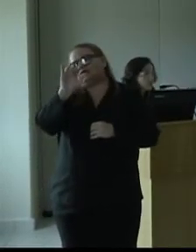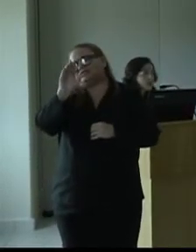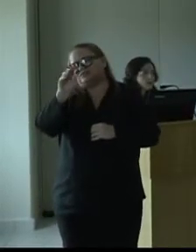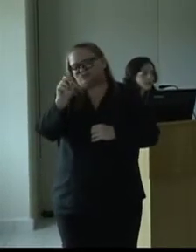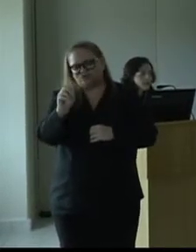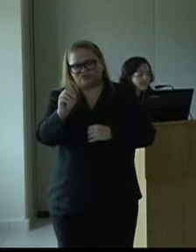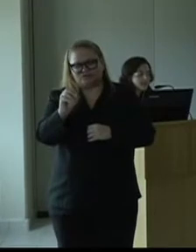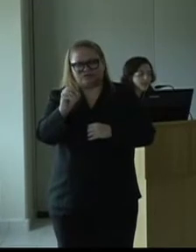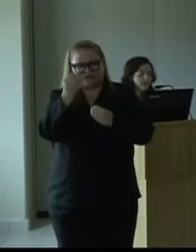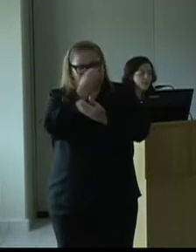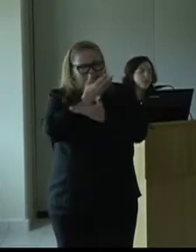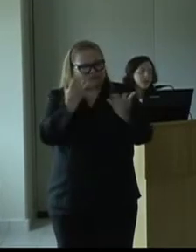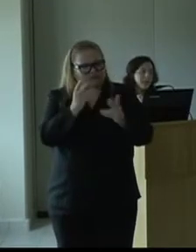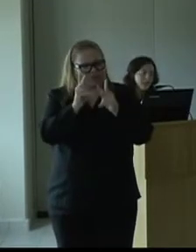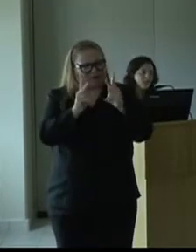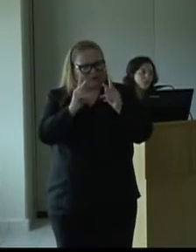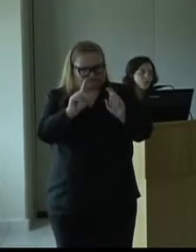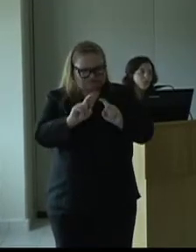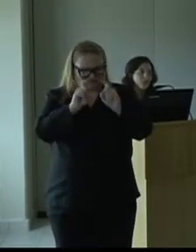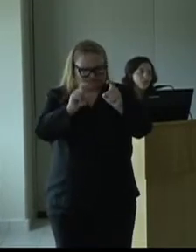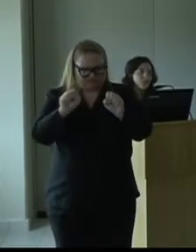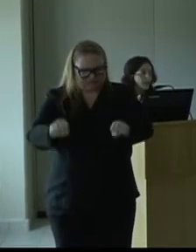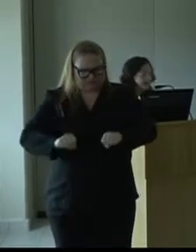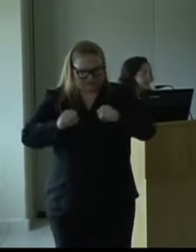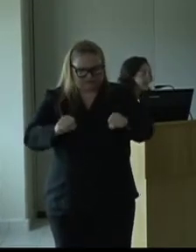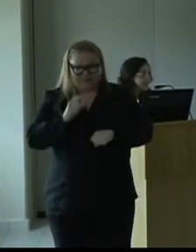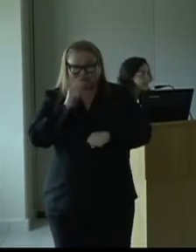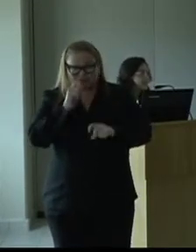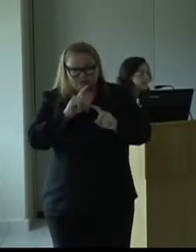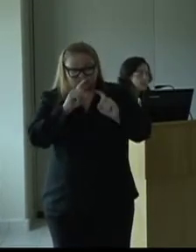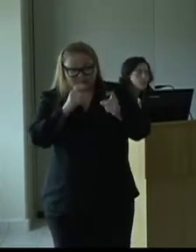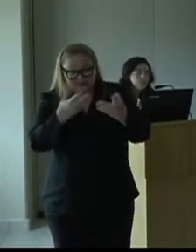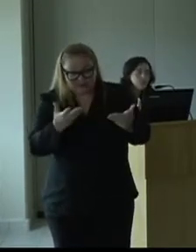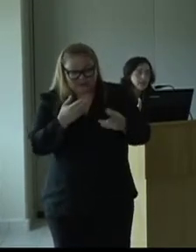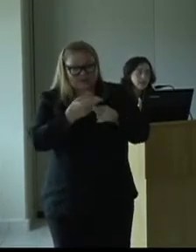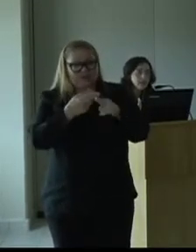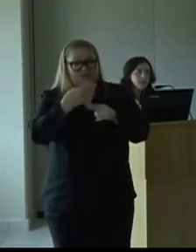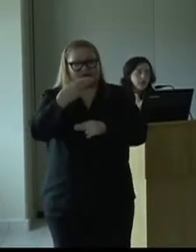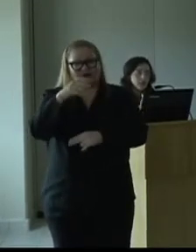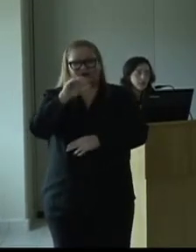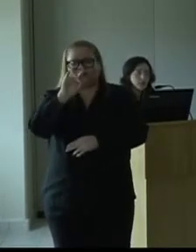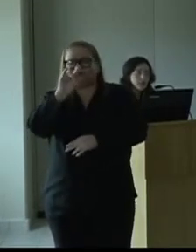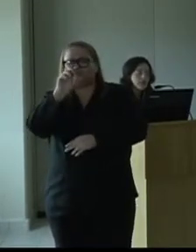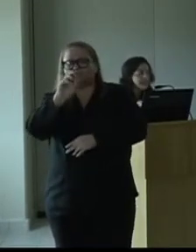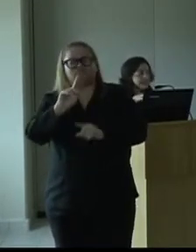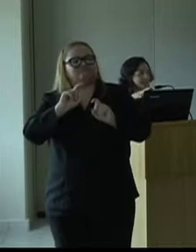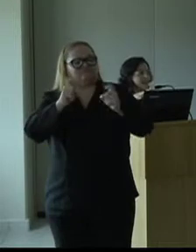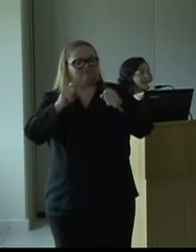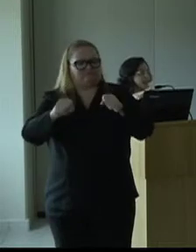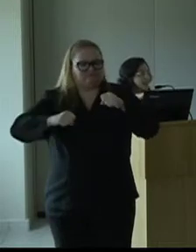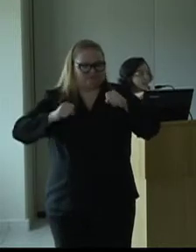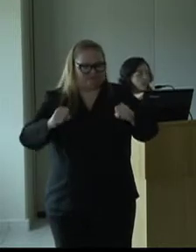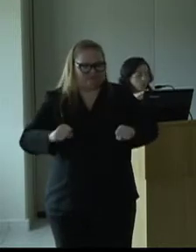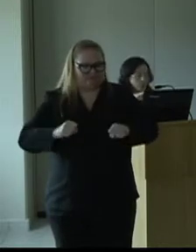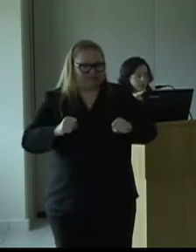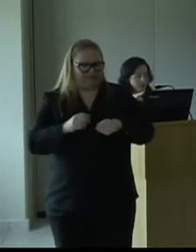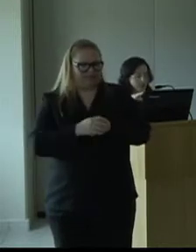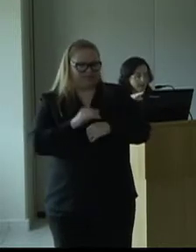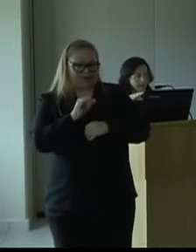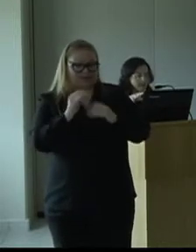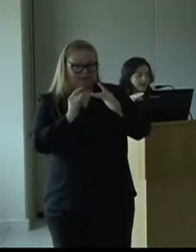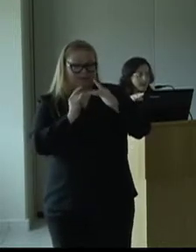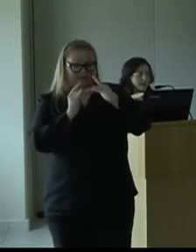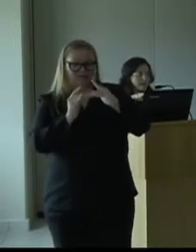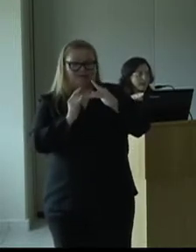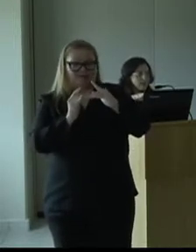persona había donado la silla de ruedas, pues Héctor, una de las sillas que él ya no estaba usando, la donó. Esta cama